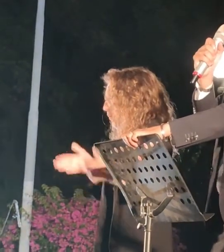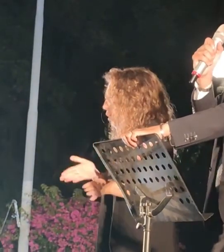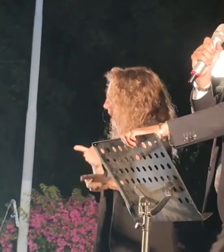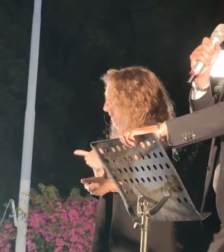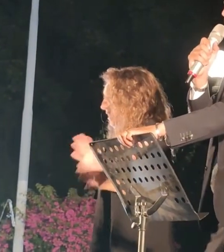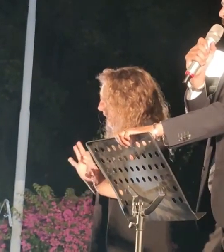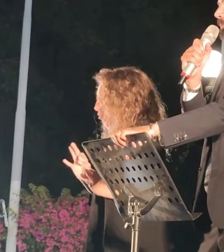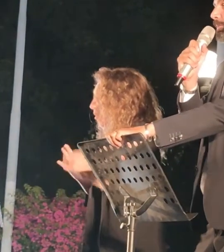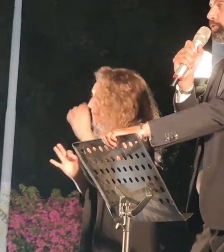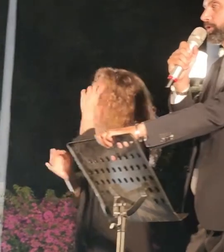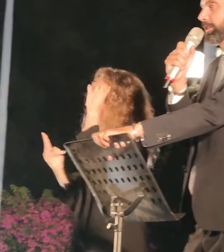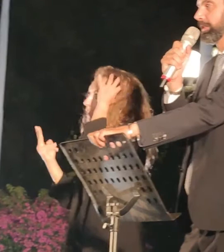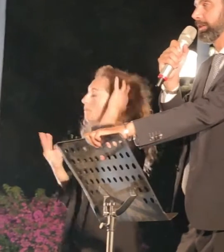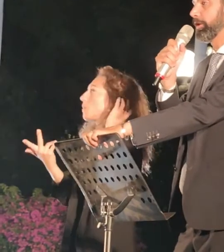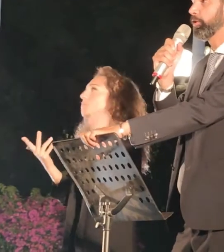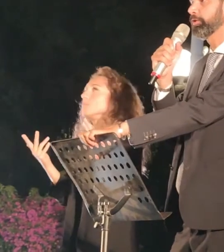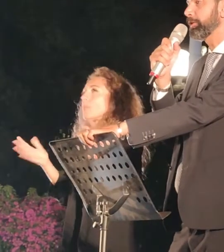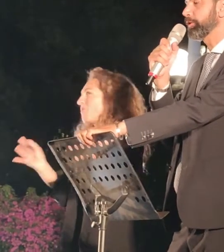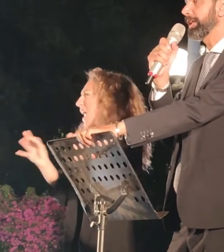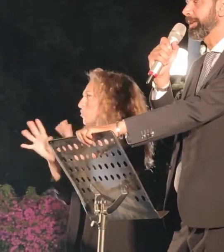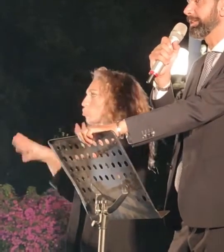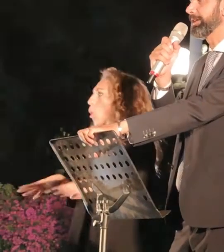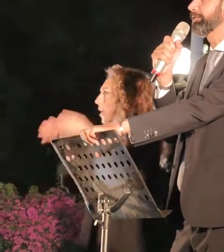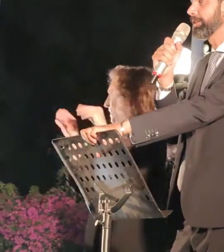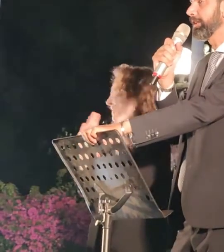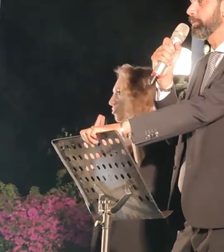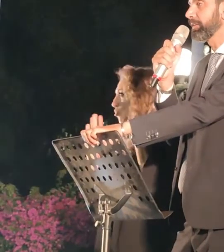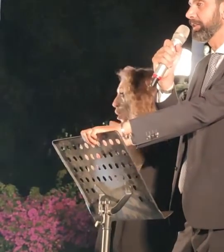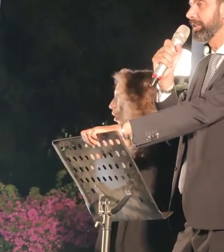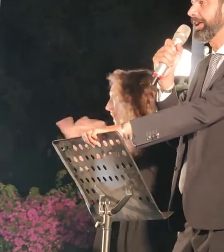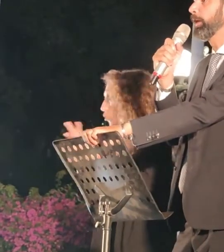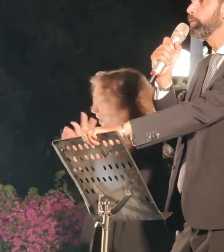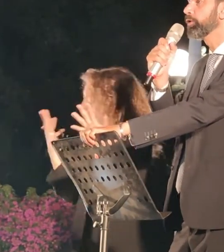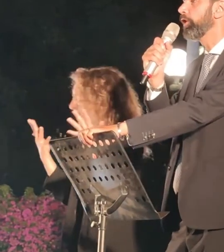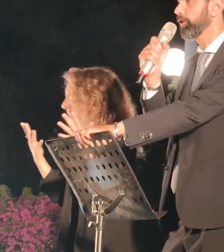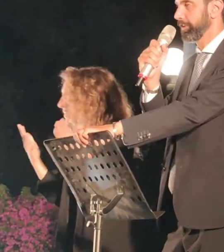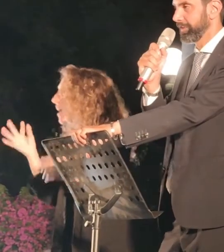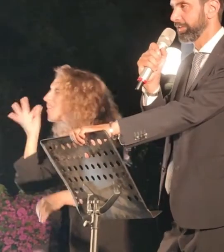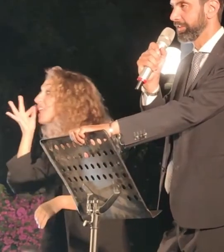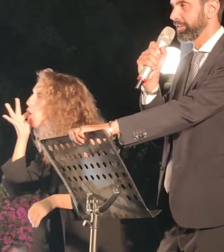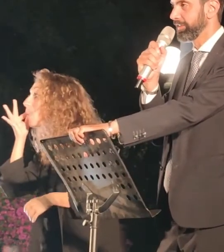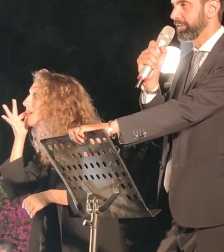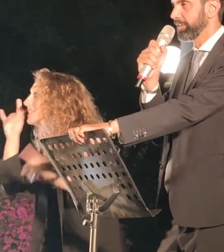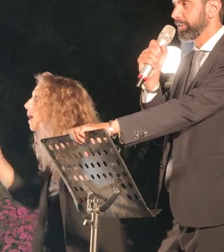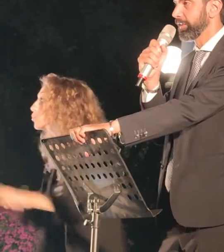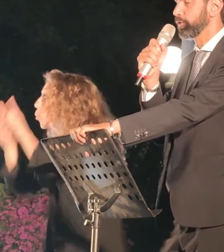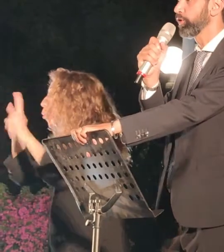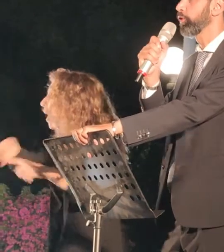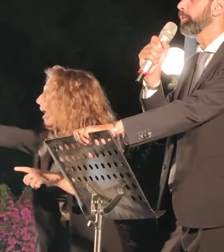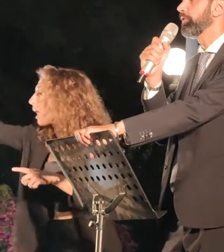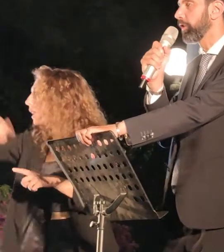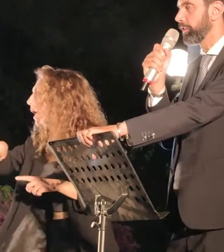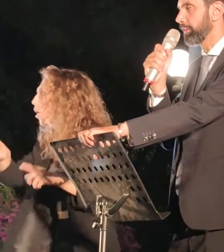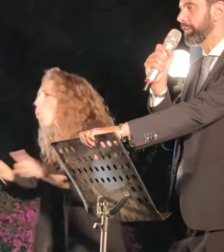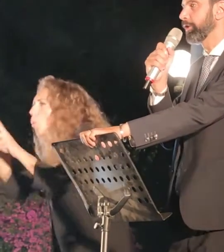è stata una delle prime uscite, ho detto chiaramente che Federico Basile è uno di voi,